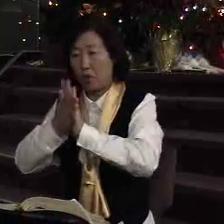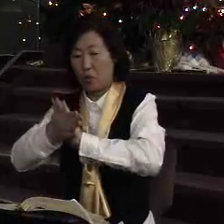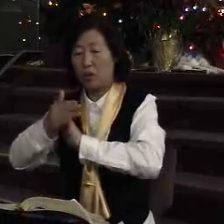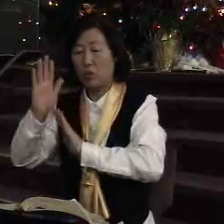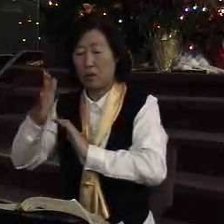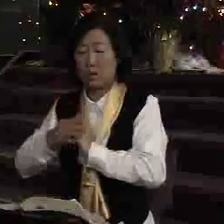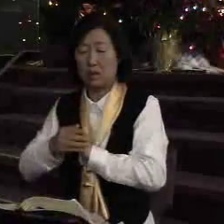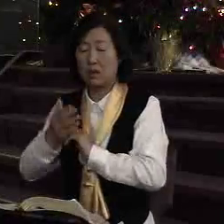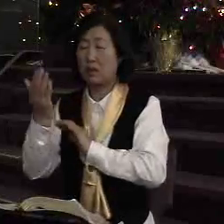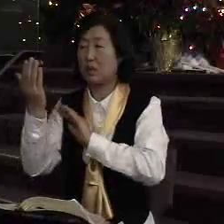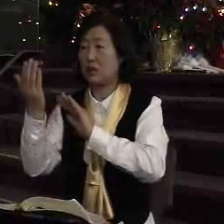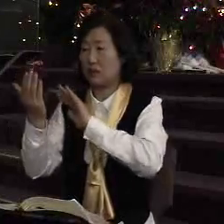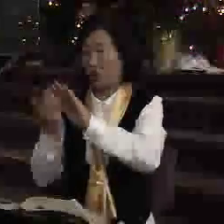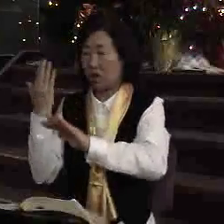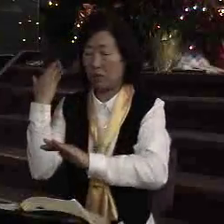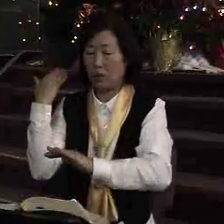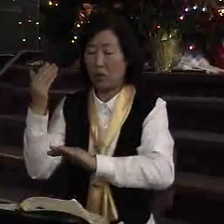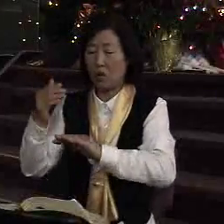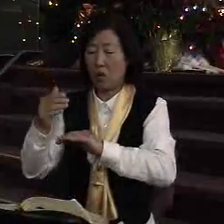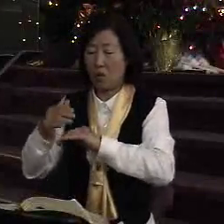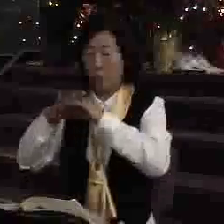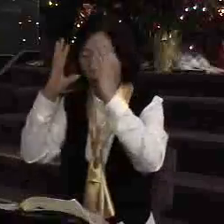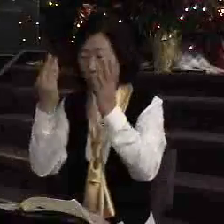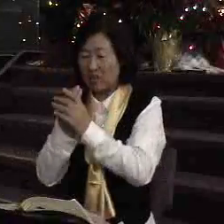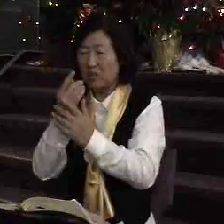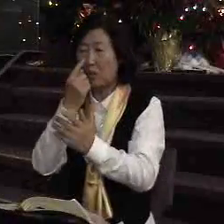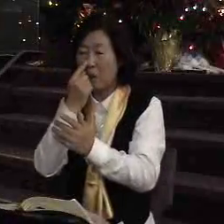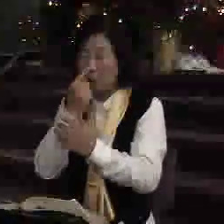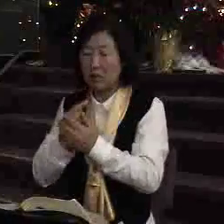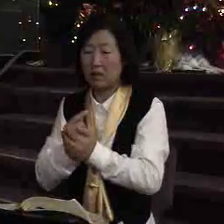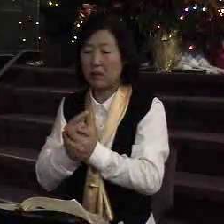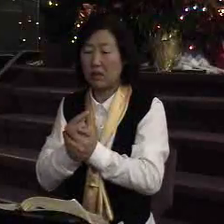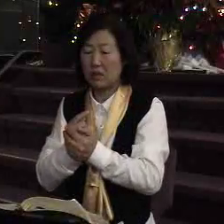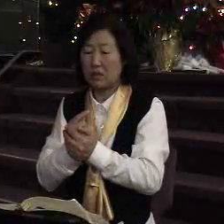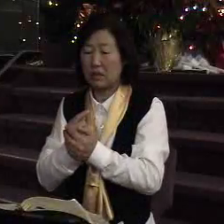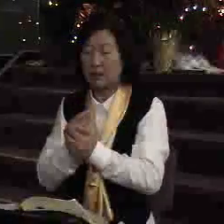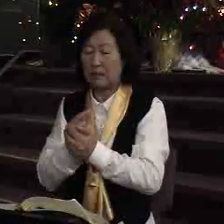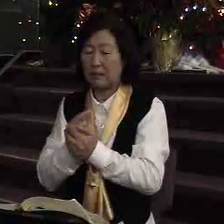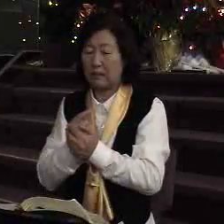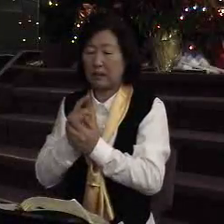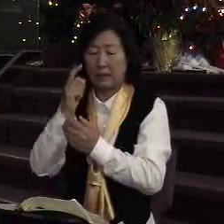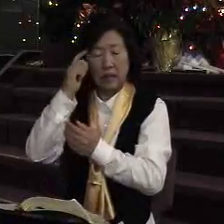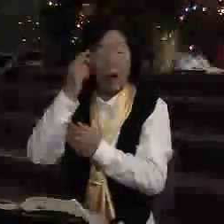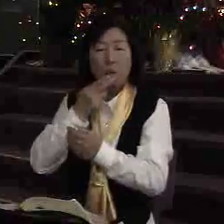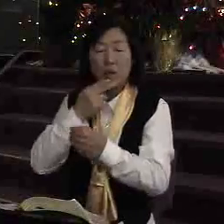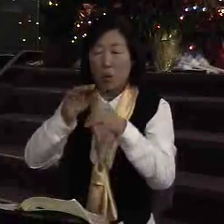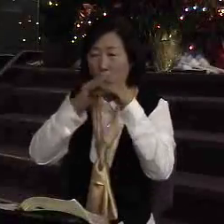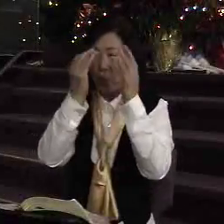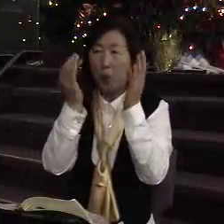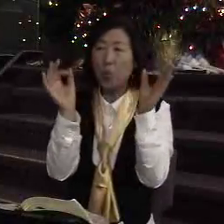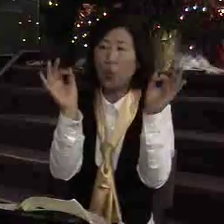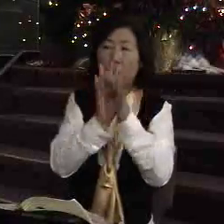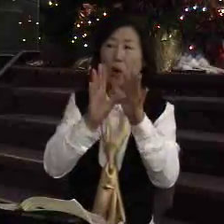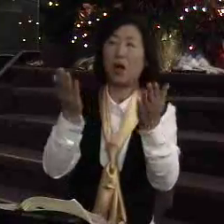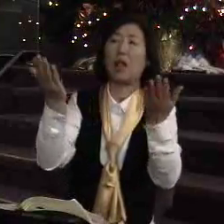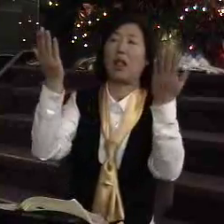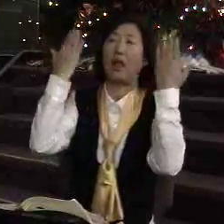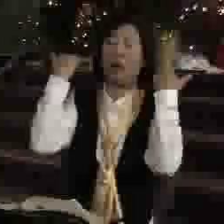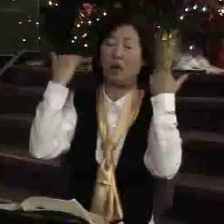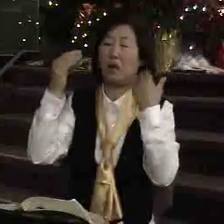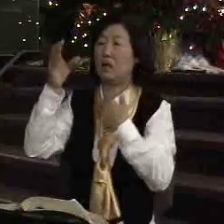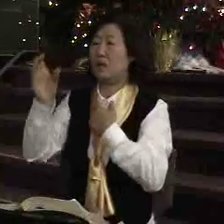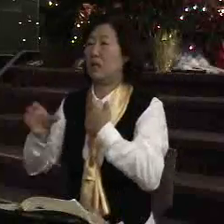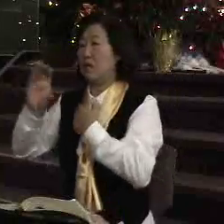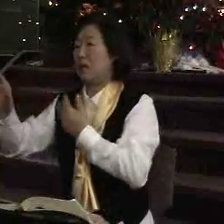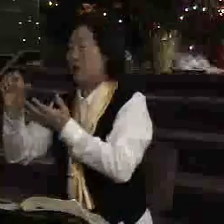그 전에 나에게 모든 것이 되었던 것을 미련 없이 십자가에 못 박는 거예요. 나는 세상에 대하여 십자가에